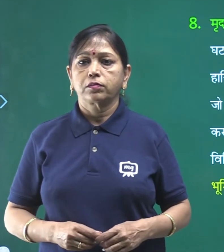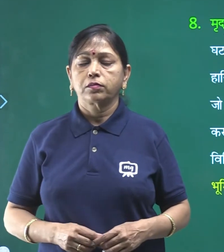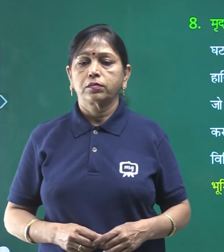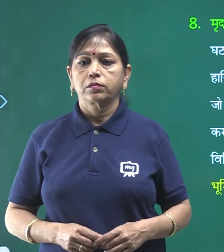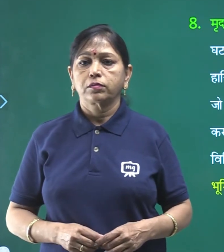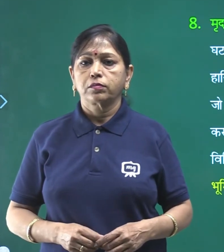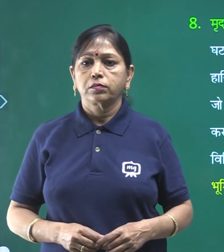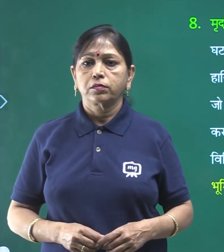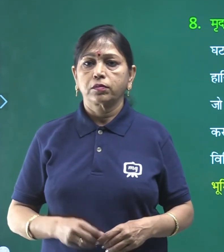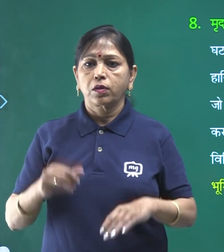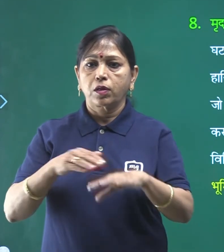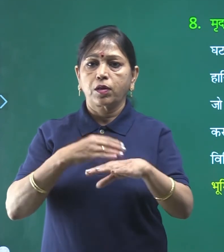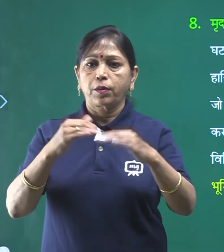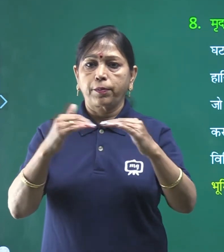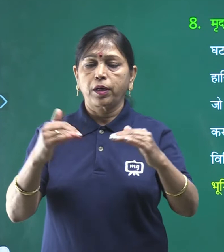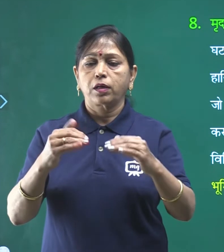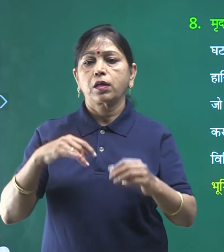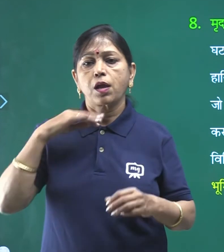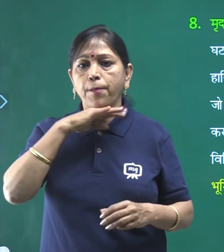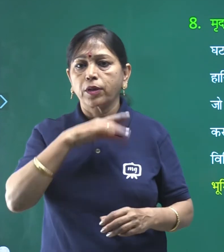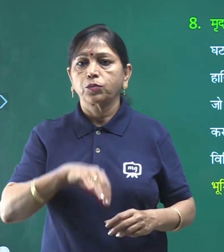9828 भूमि प्रदूषण